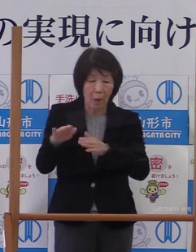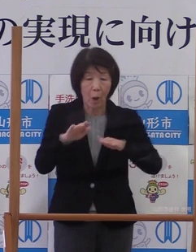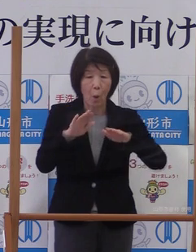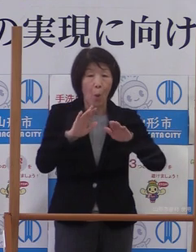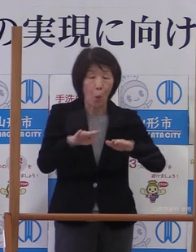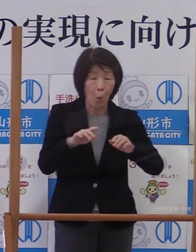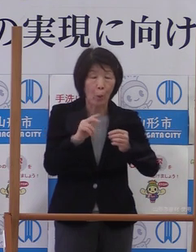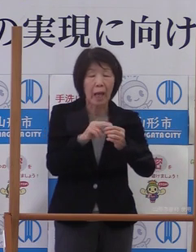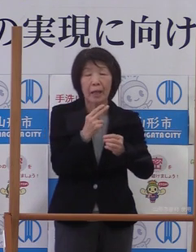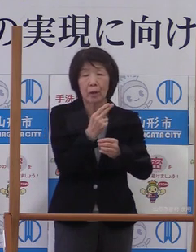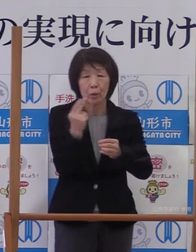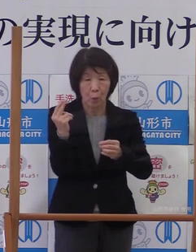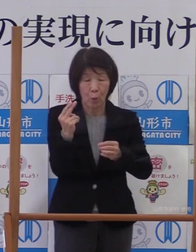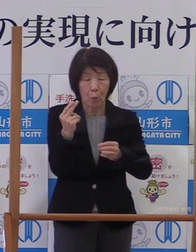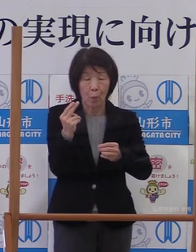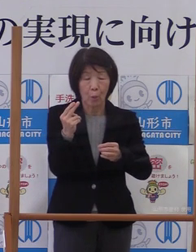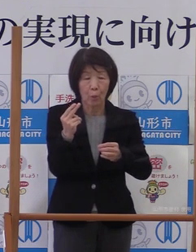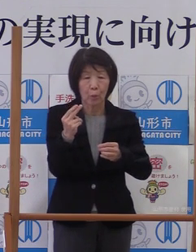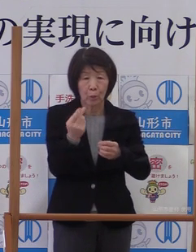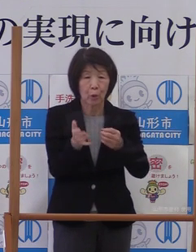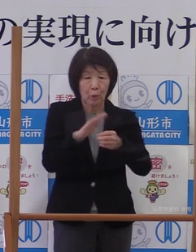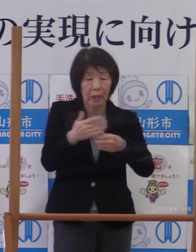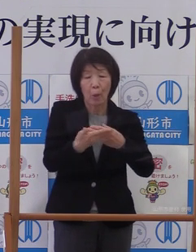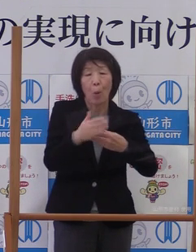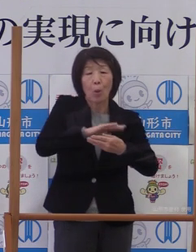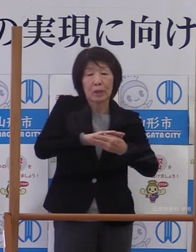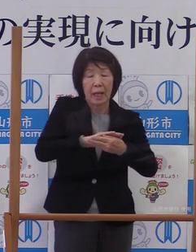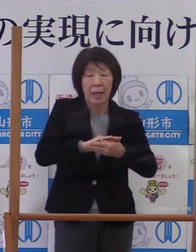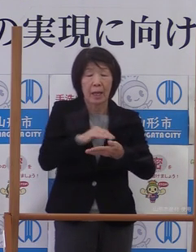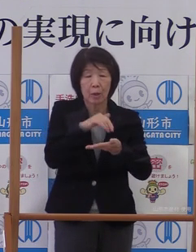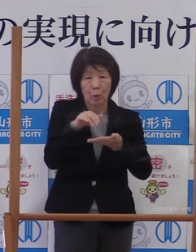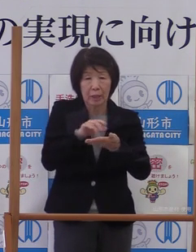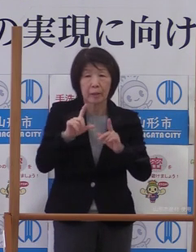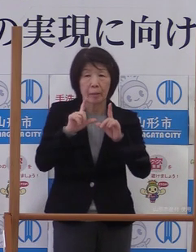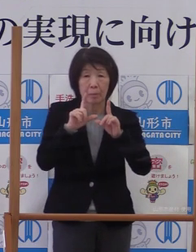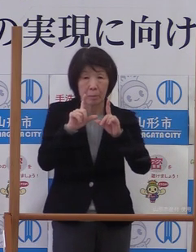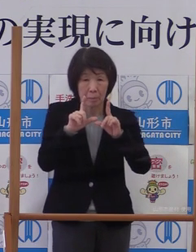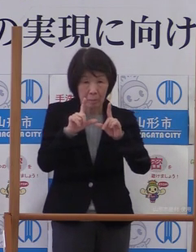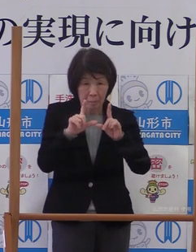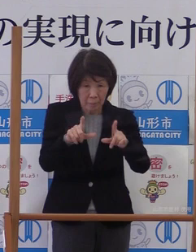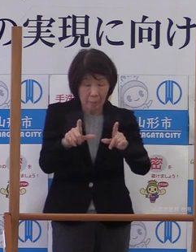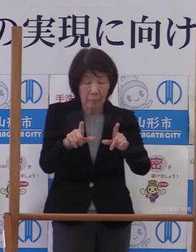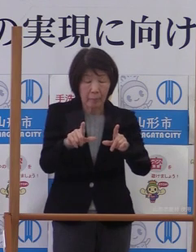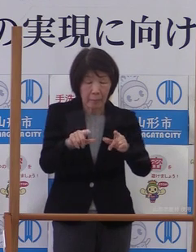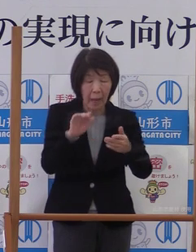ということで、3月議会で別途それは提案させていただきますので、そちら